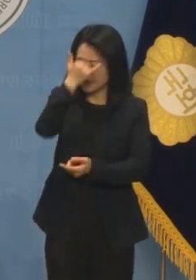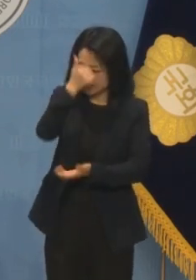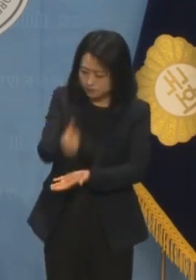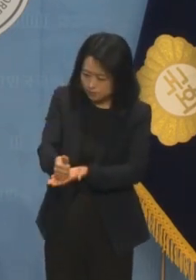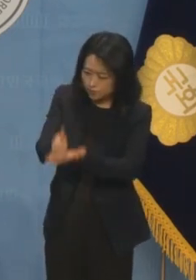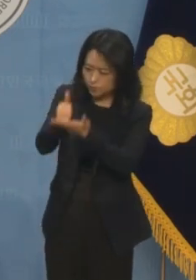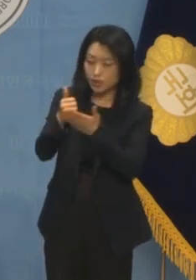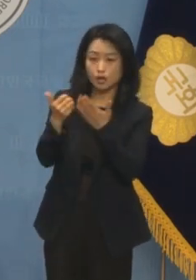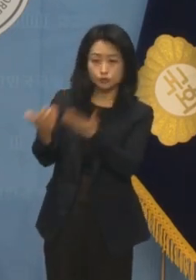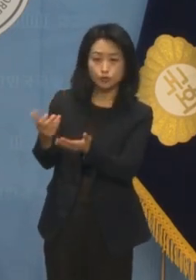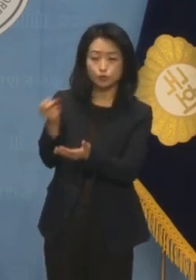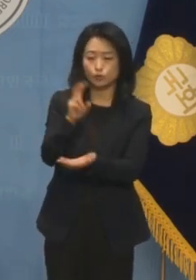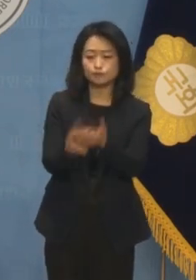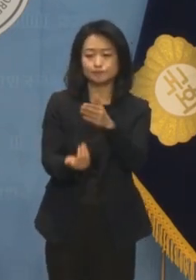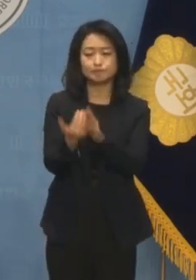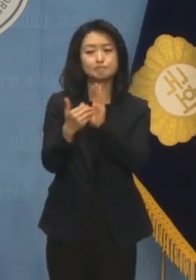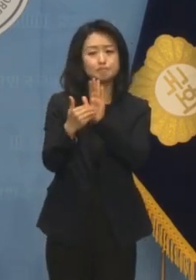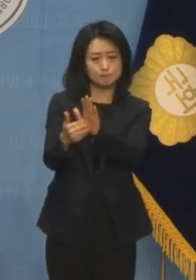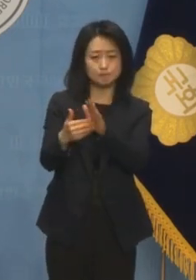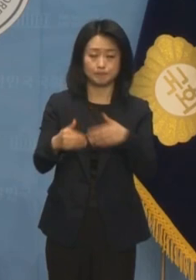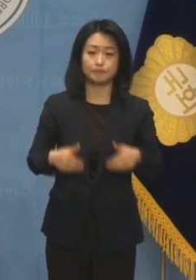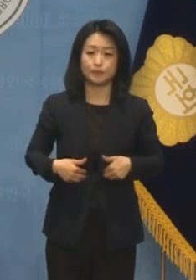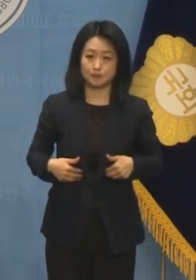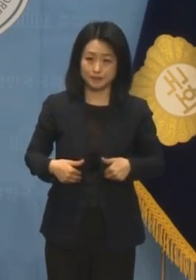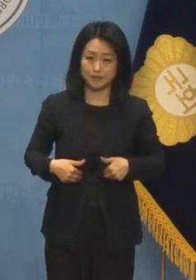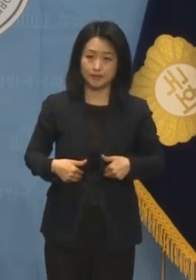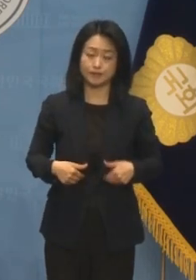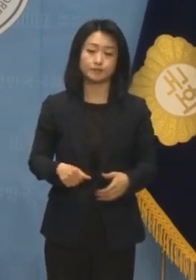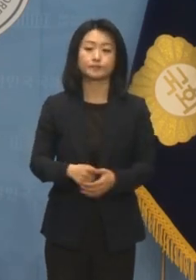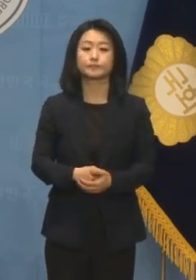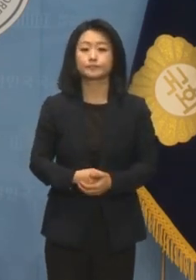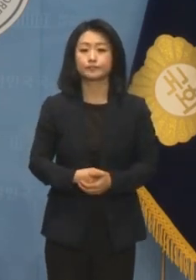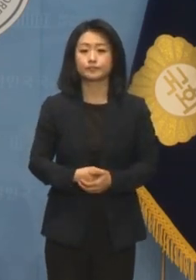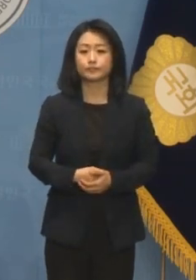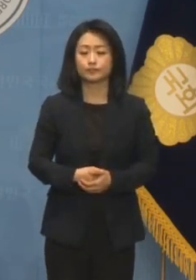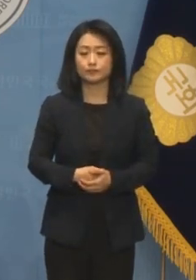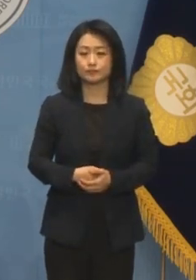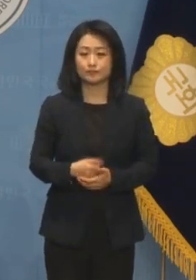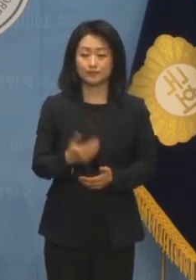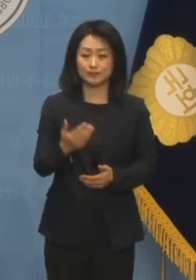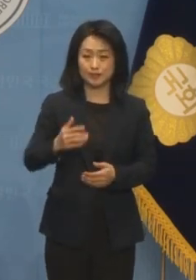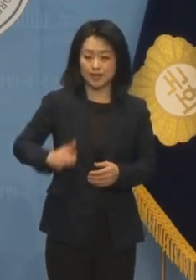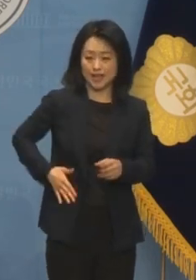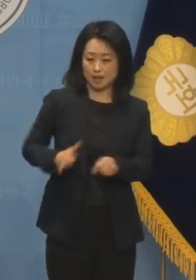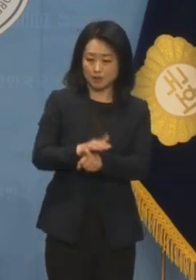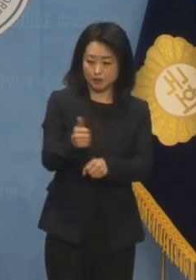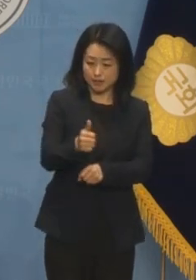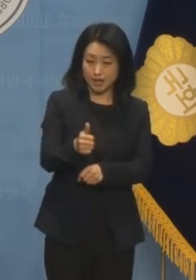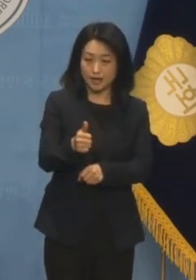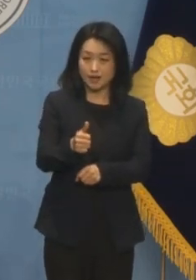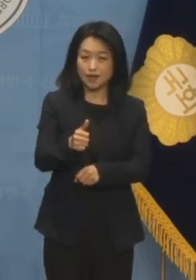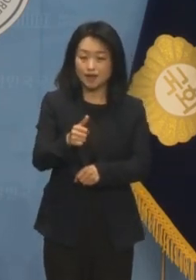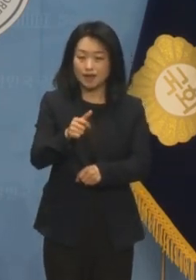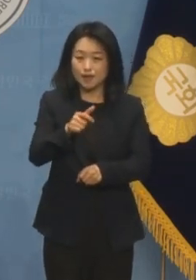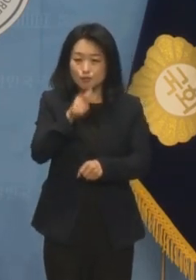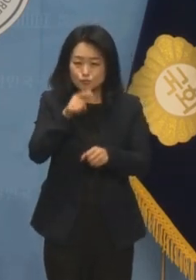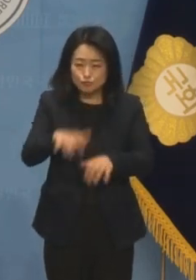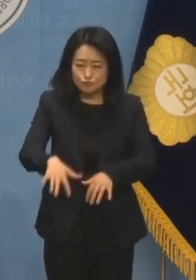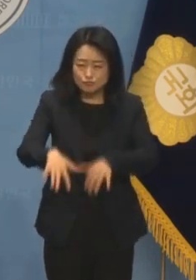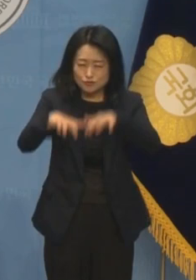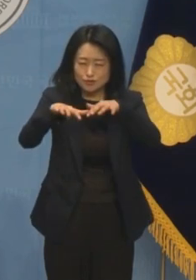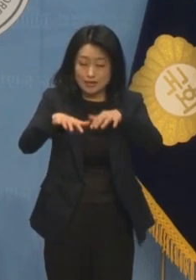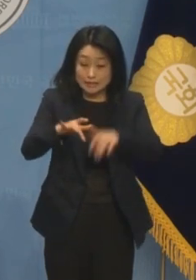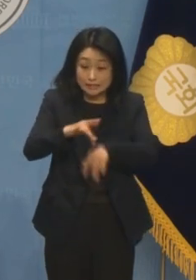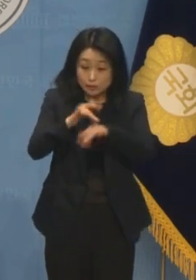또 다른 사고를 미에 방지할 길입니다 수복에 나섰던 해병대원 수류탄 투척